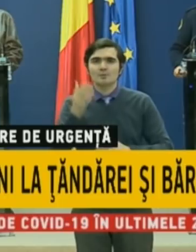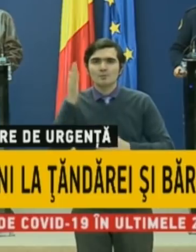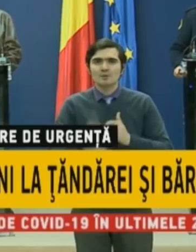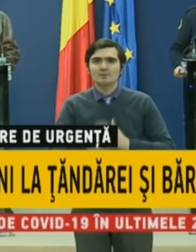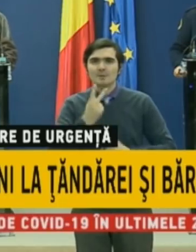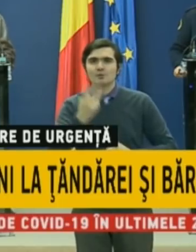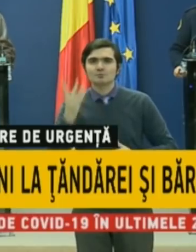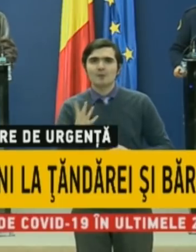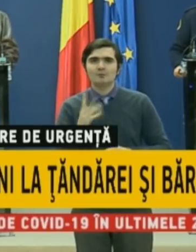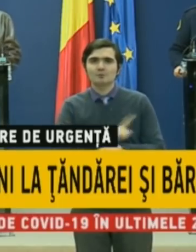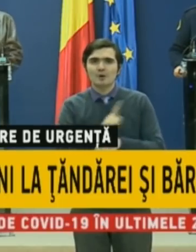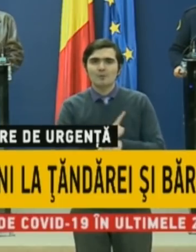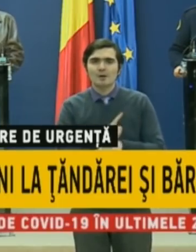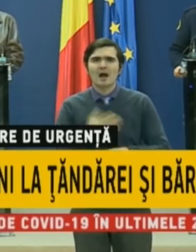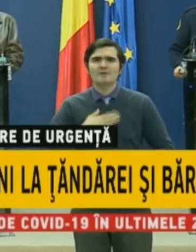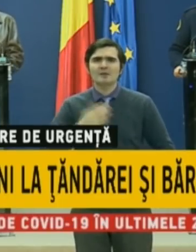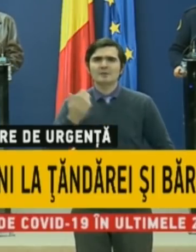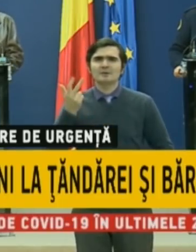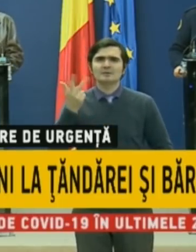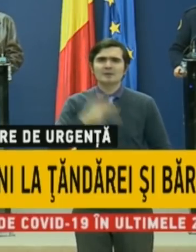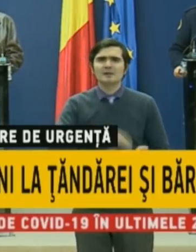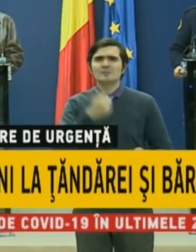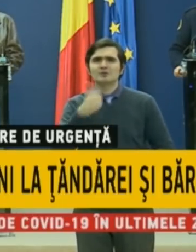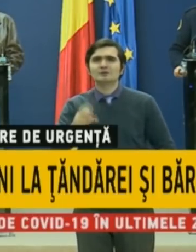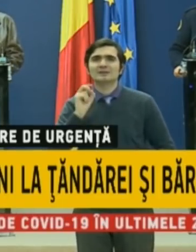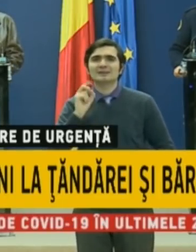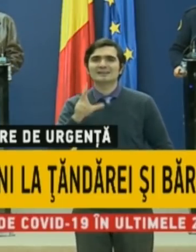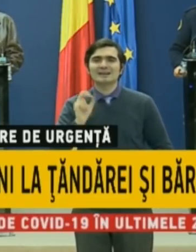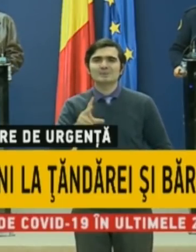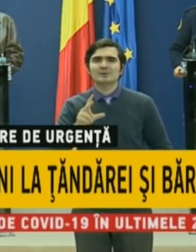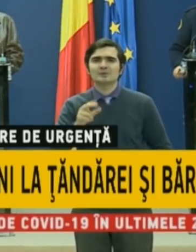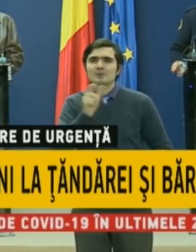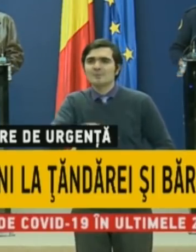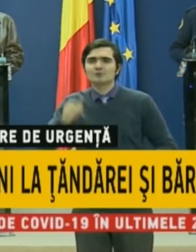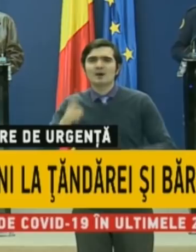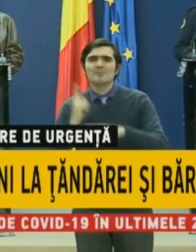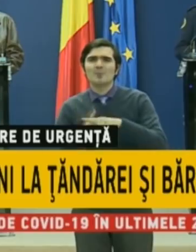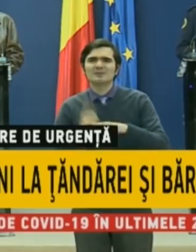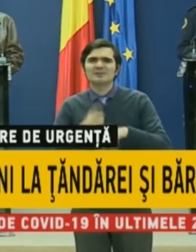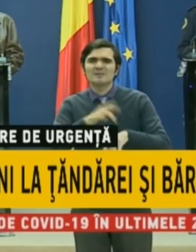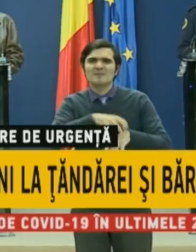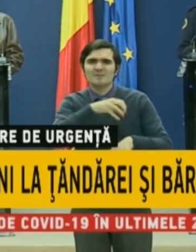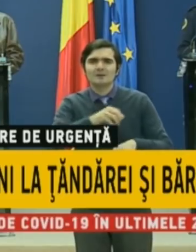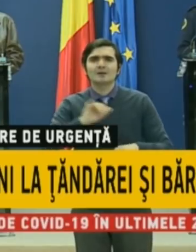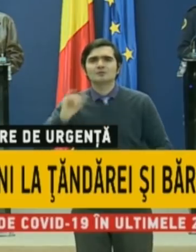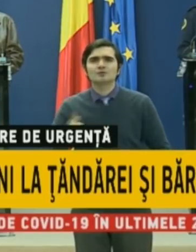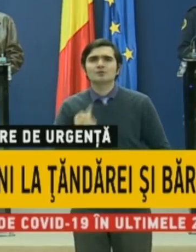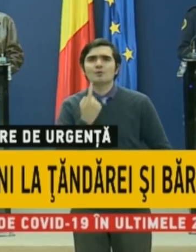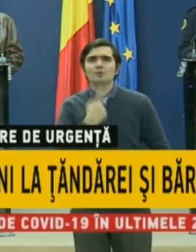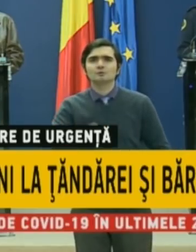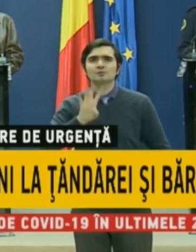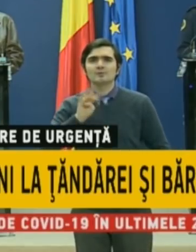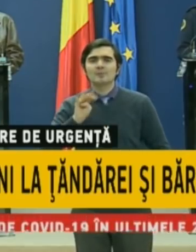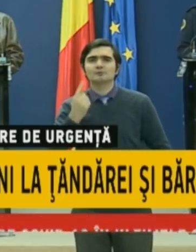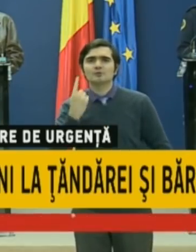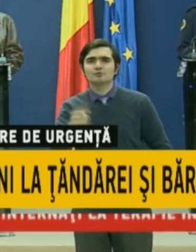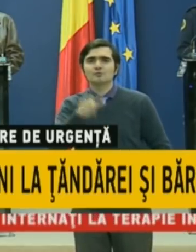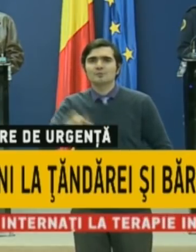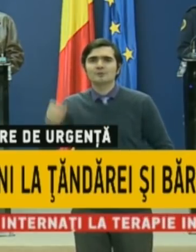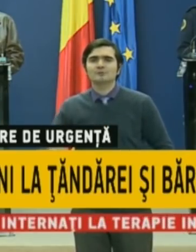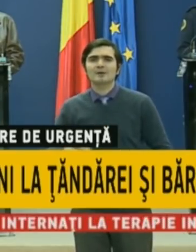ultimele 24 de ore și avem 3613 de confirmați și 141